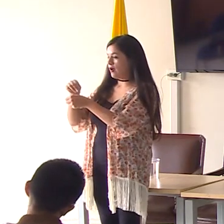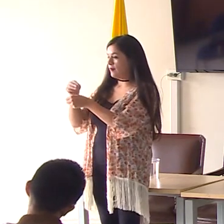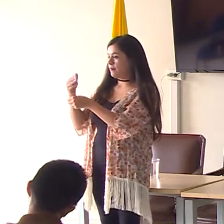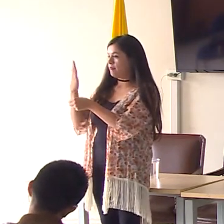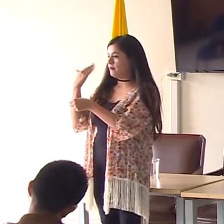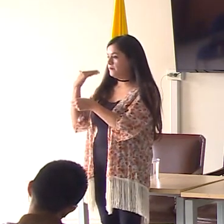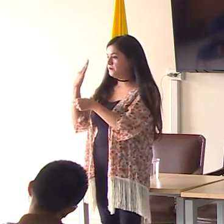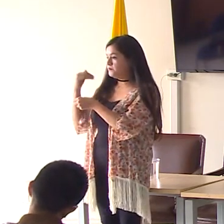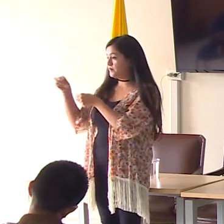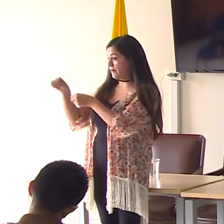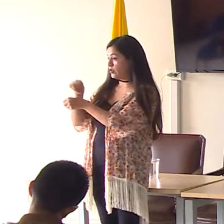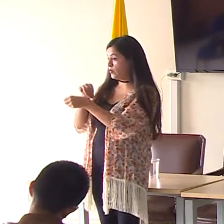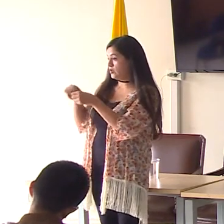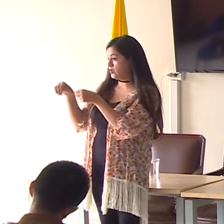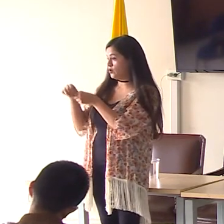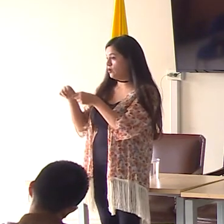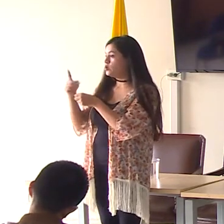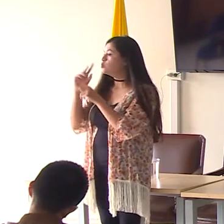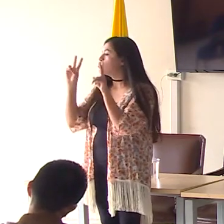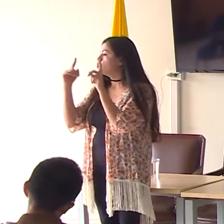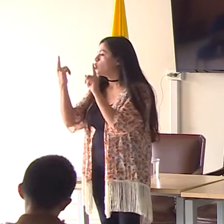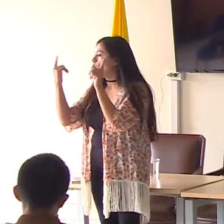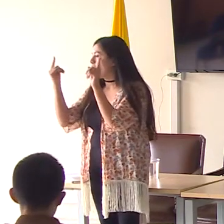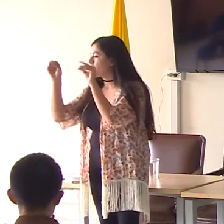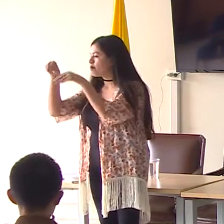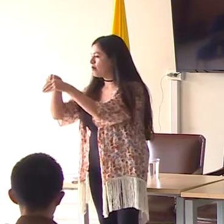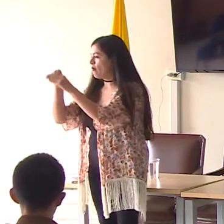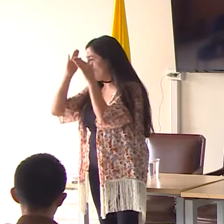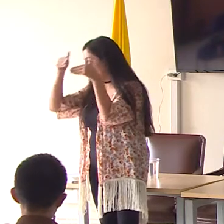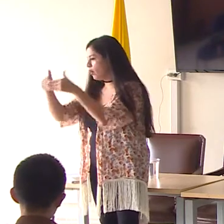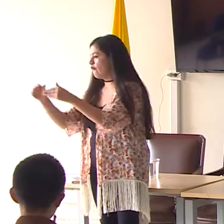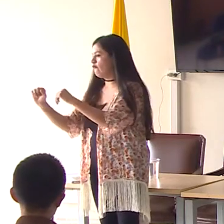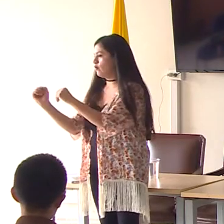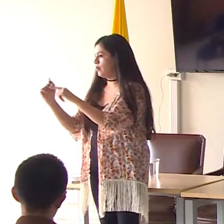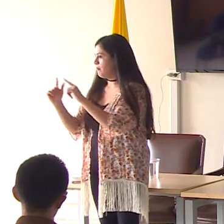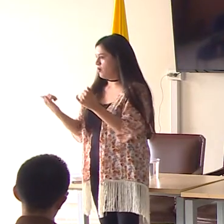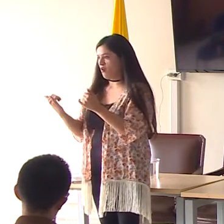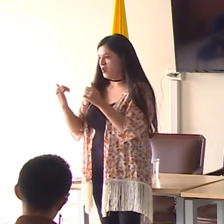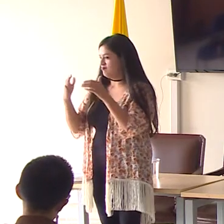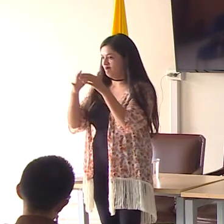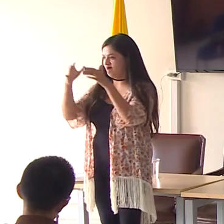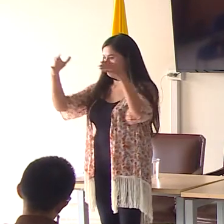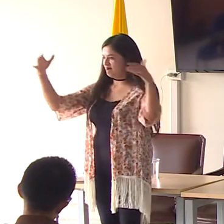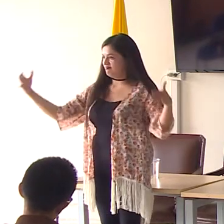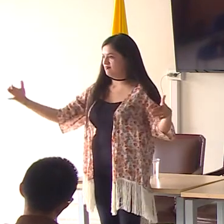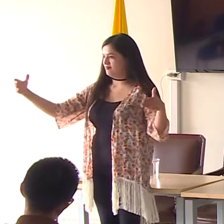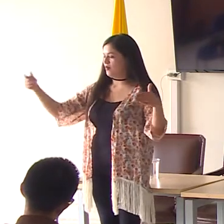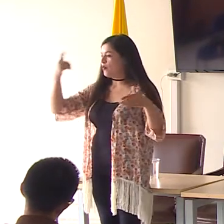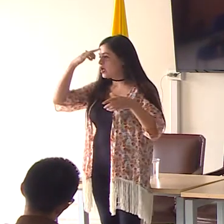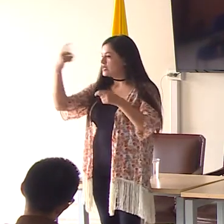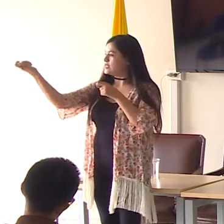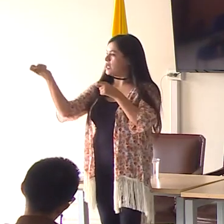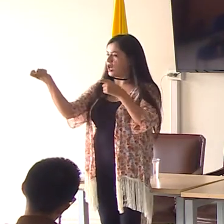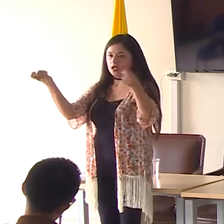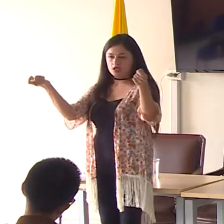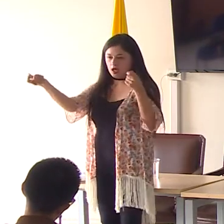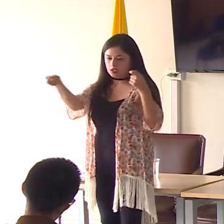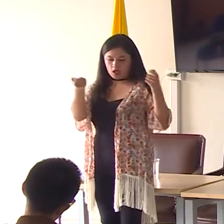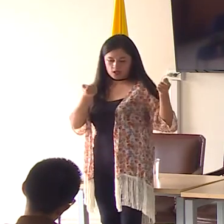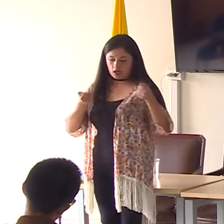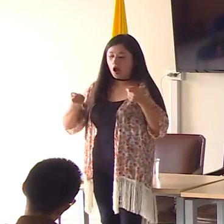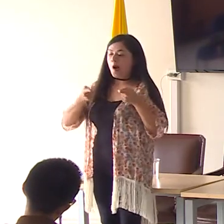que vinculan otra serie de municipios que se están digamos que están aledaños a la ciudad entonces vas a hacer una rápida presentación